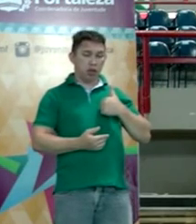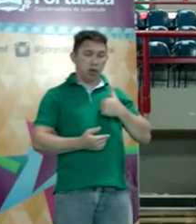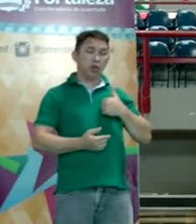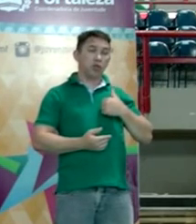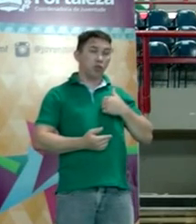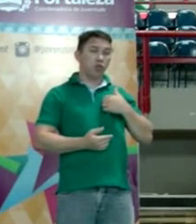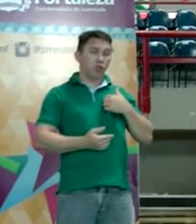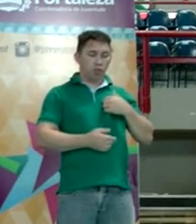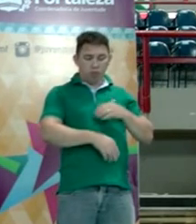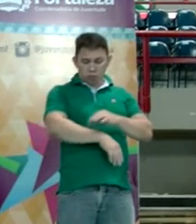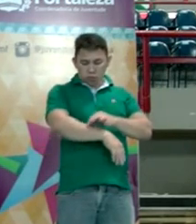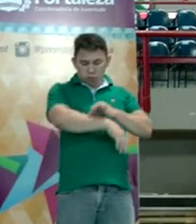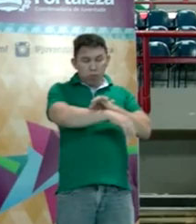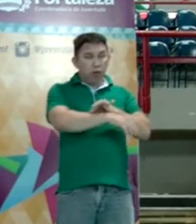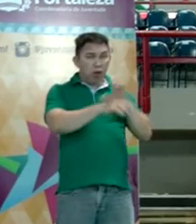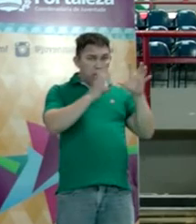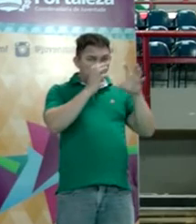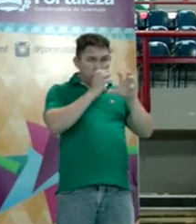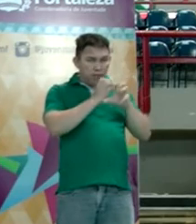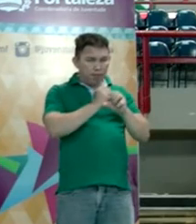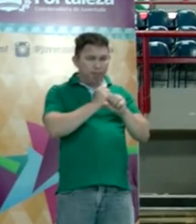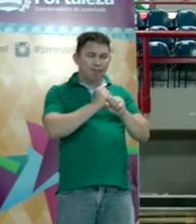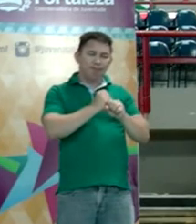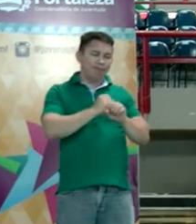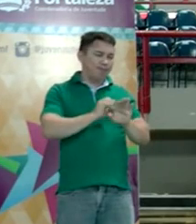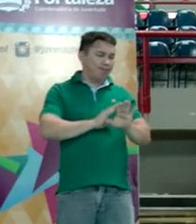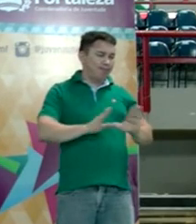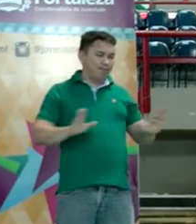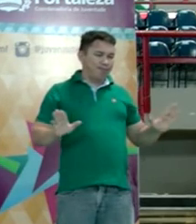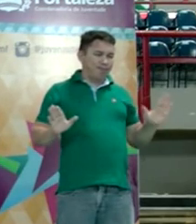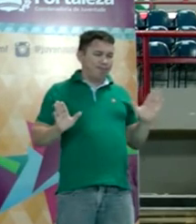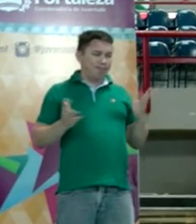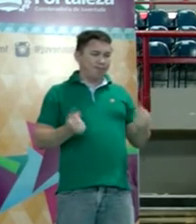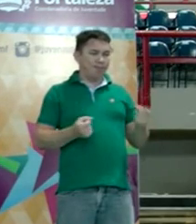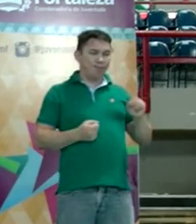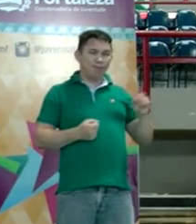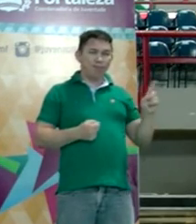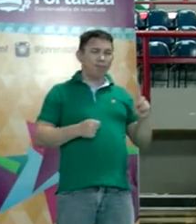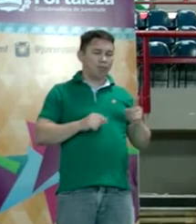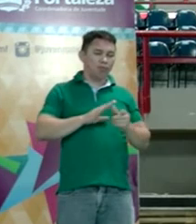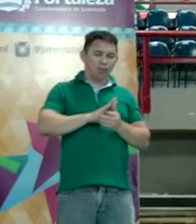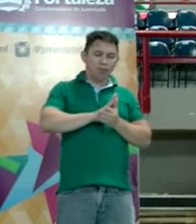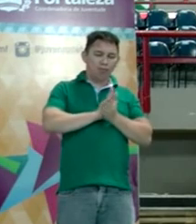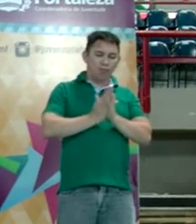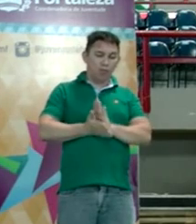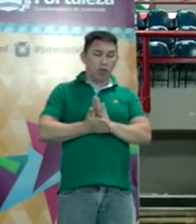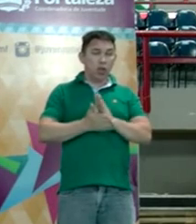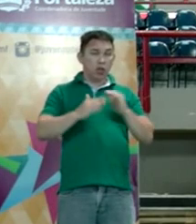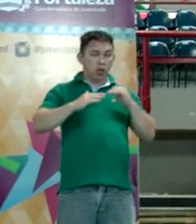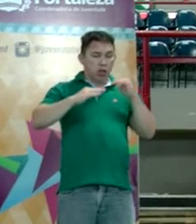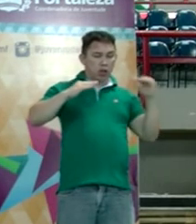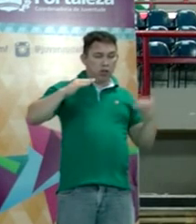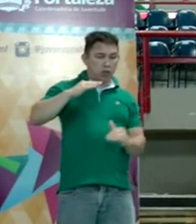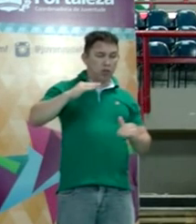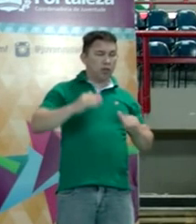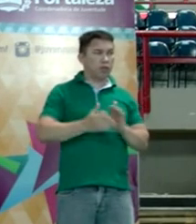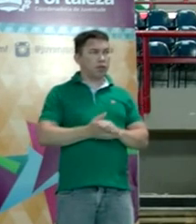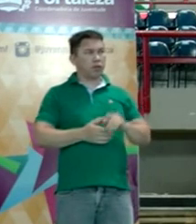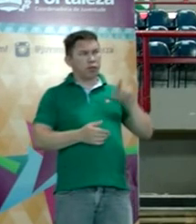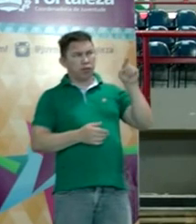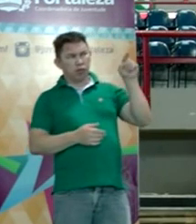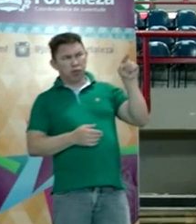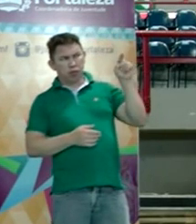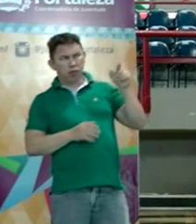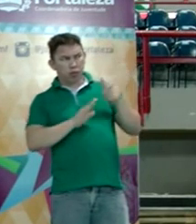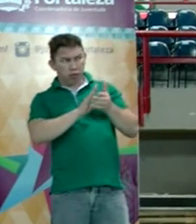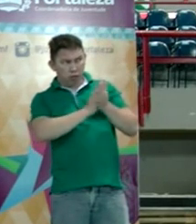de pele mais escura, então, para ele, já é o fim. Então ele lhe trata de forma inferior. Agora, se você olhar para ele e dizer assim, você está